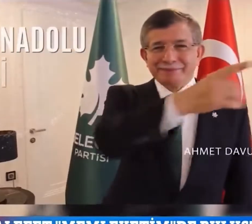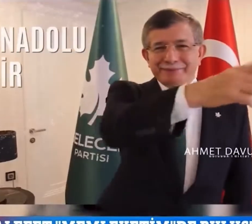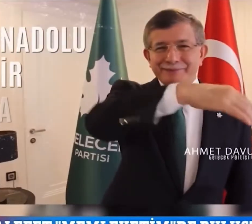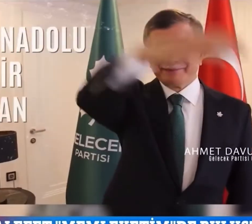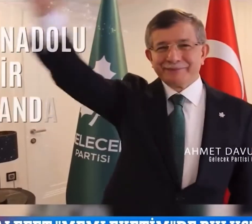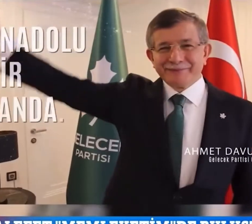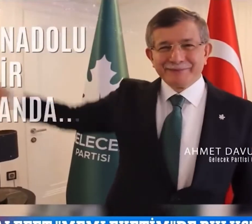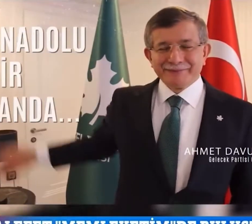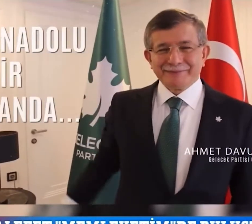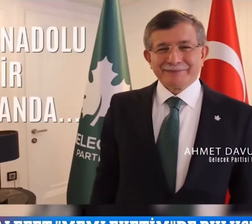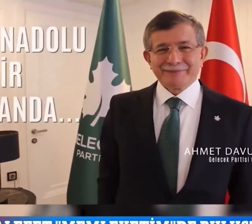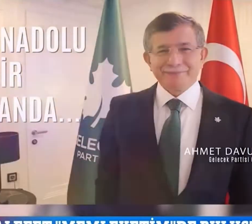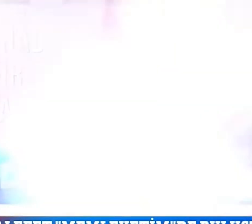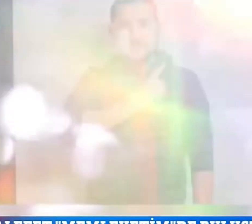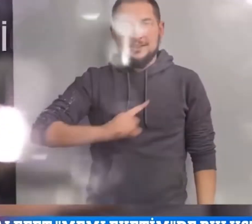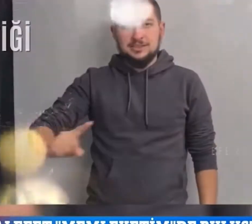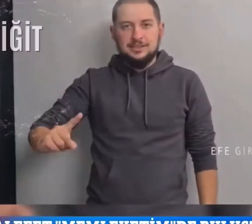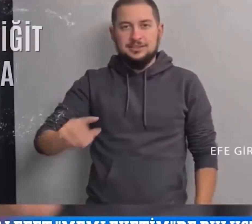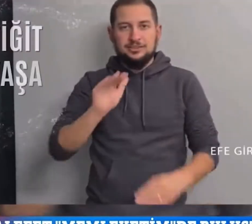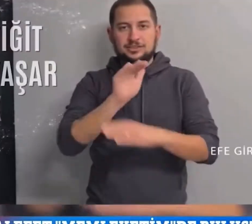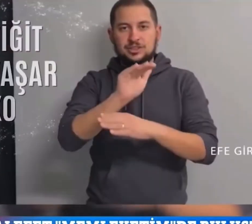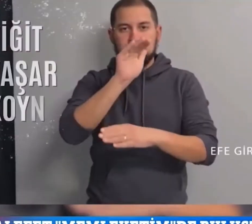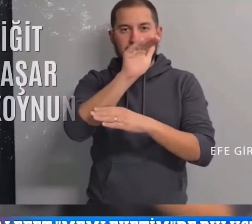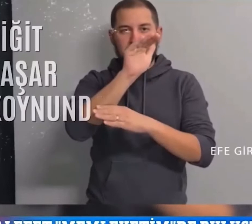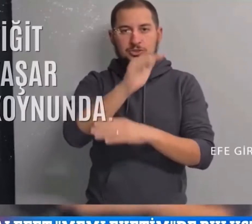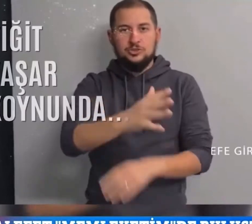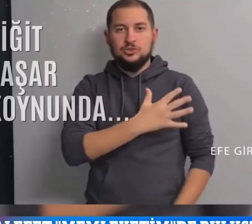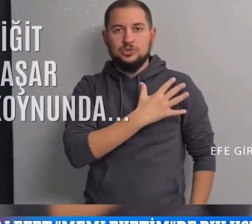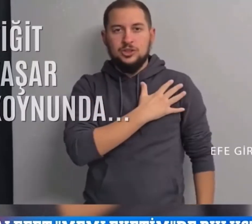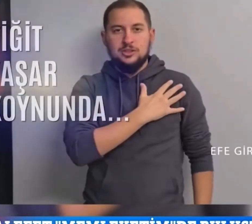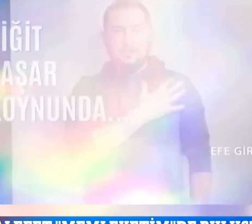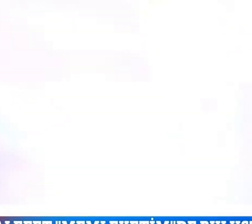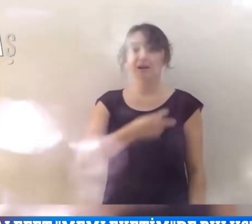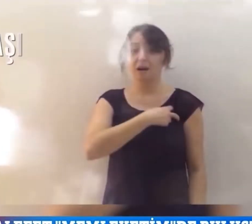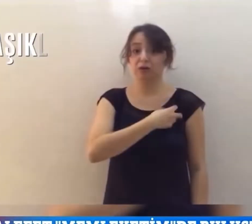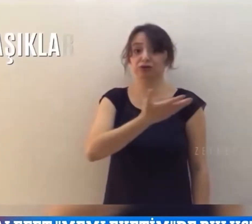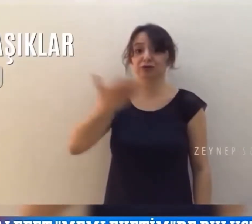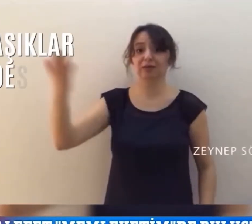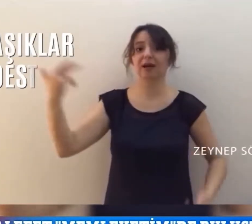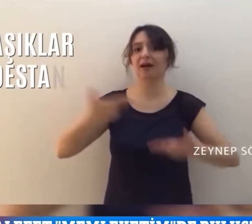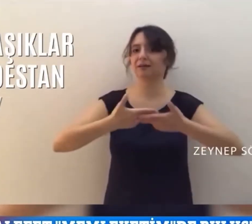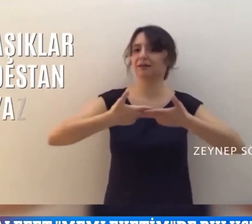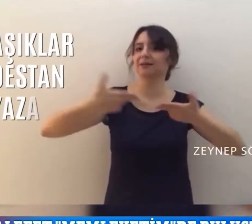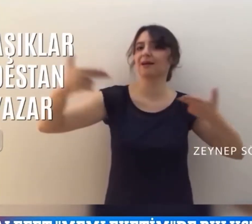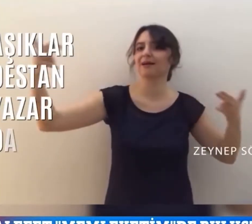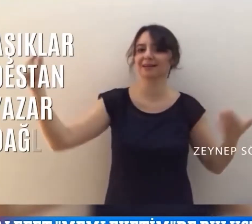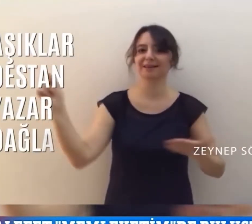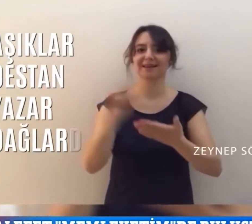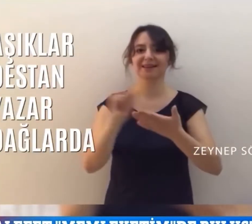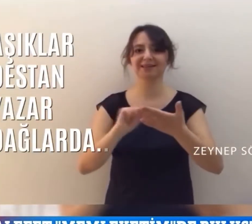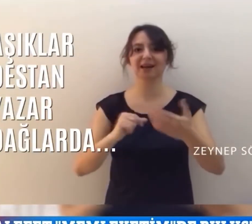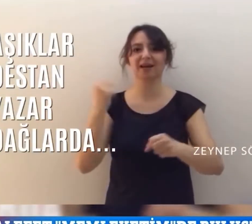Anadolu bir yanda, yiğit yaşar koynunda, aşıklar destan